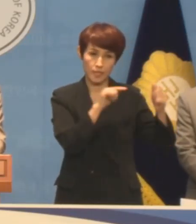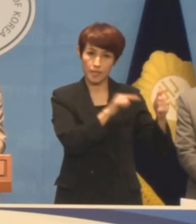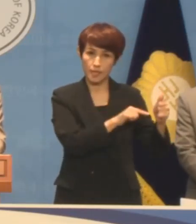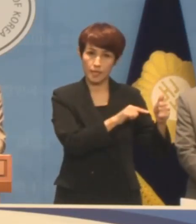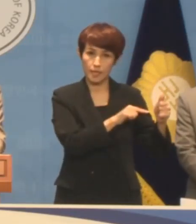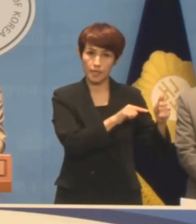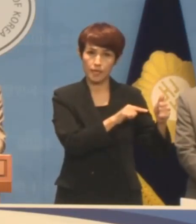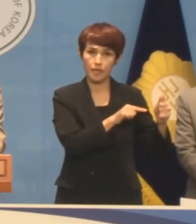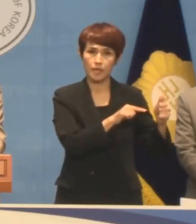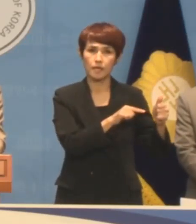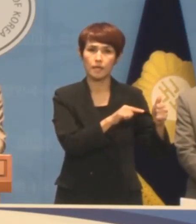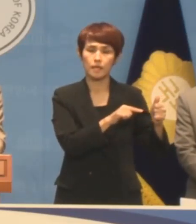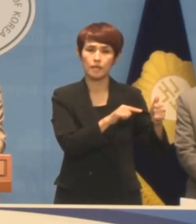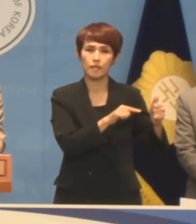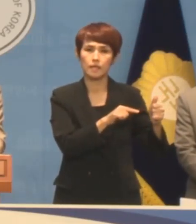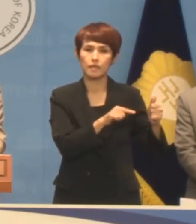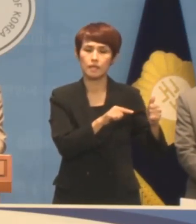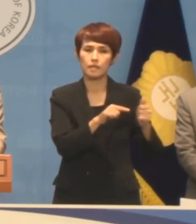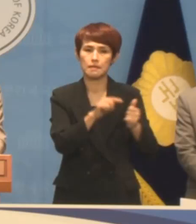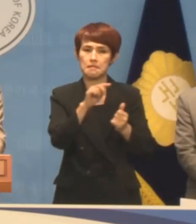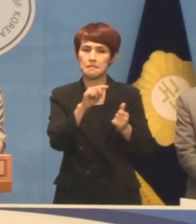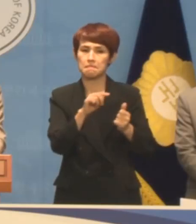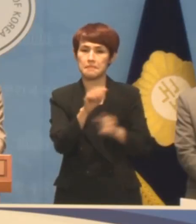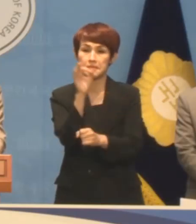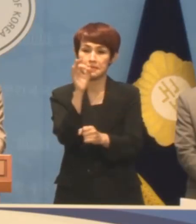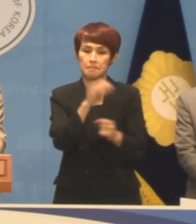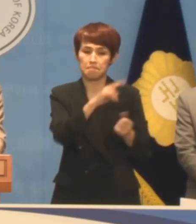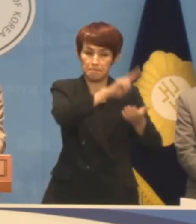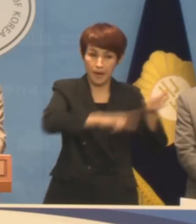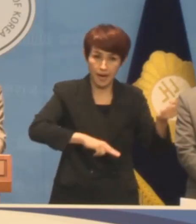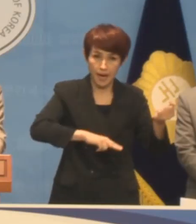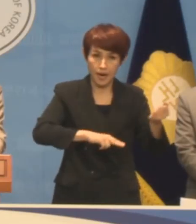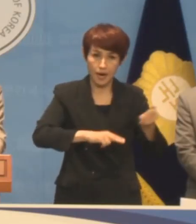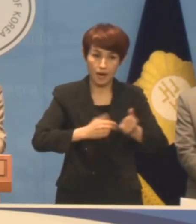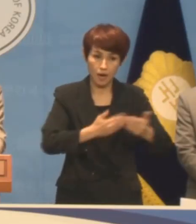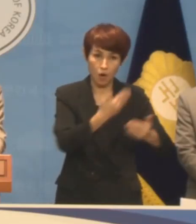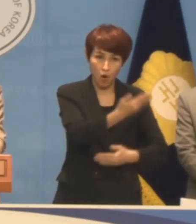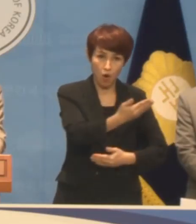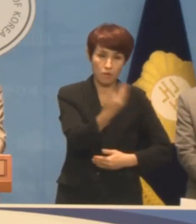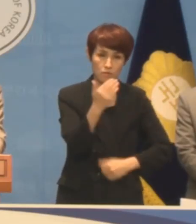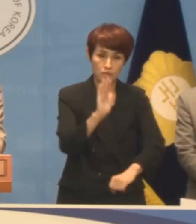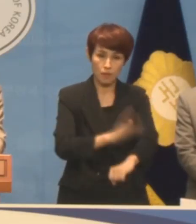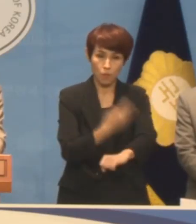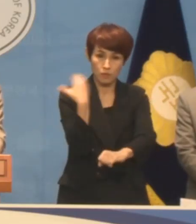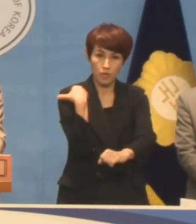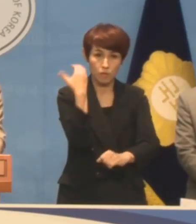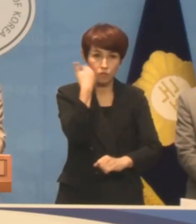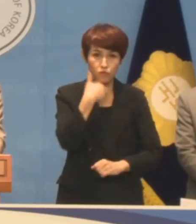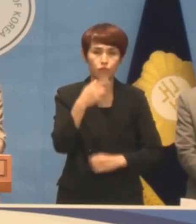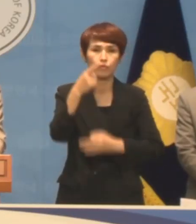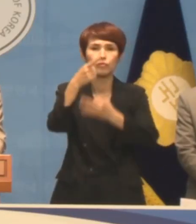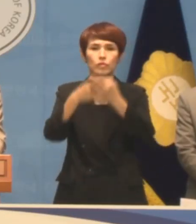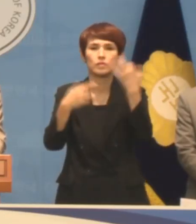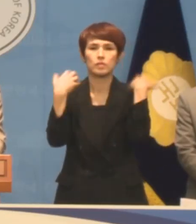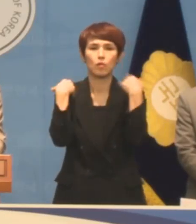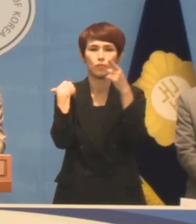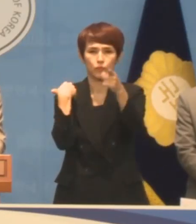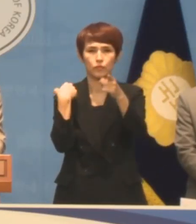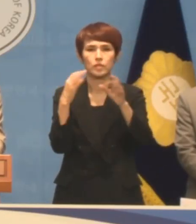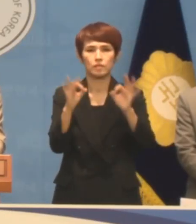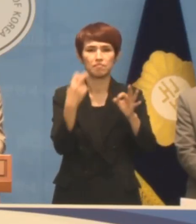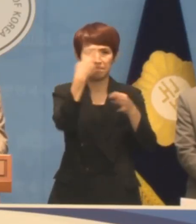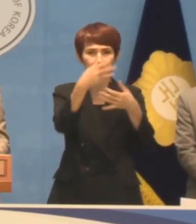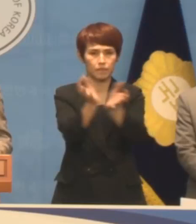화재로의 일방적 매각이 추진된다면 이후 발생할 모든 책임은 윤석열 정부의